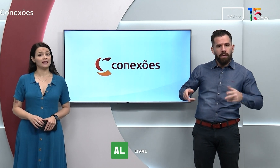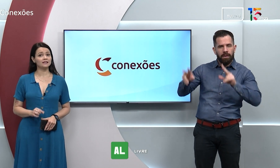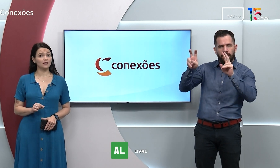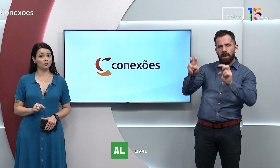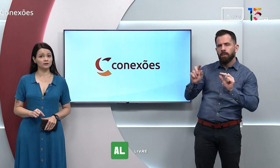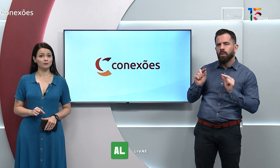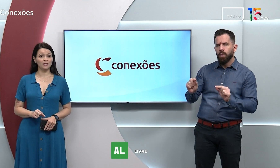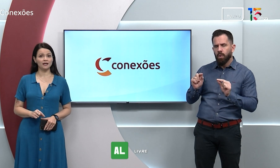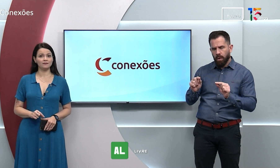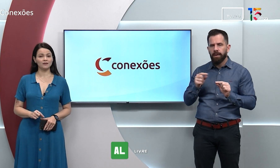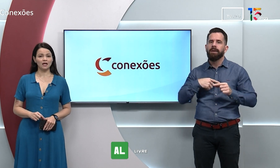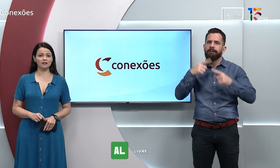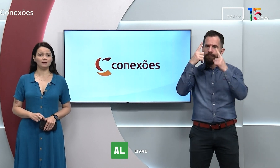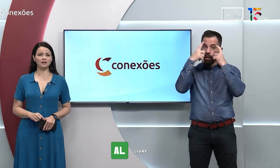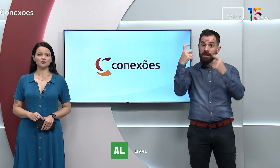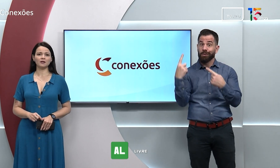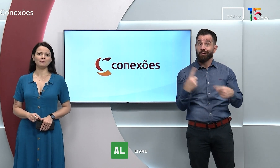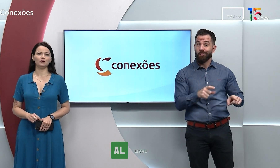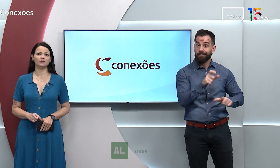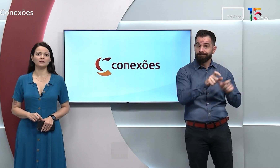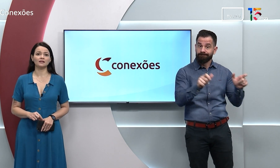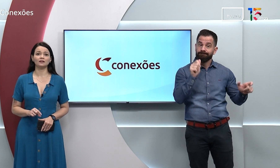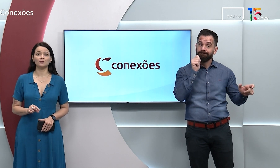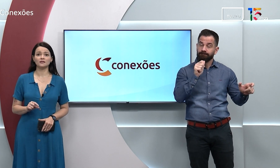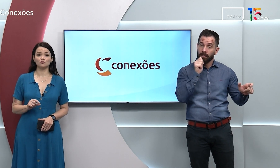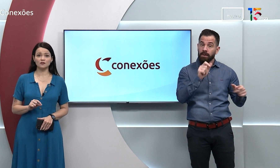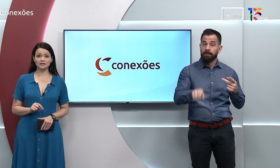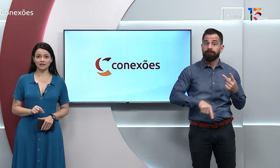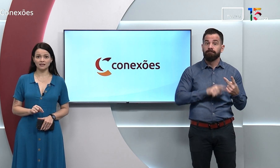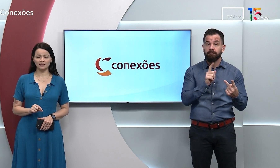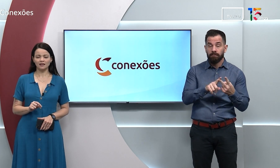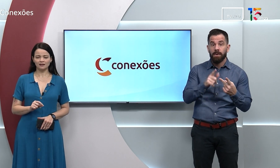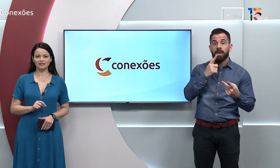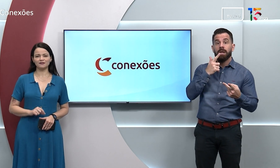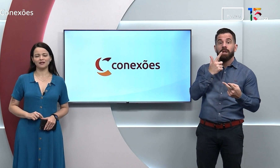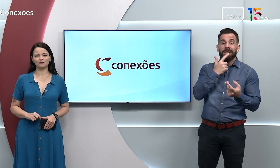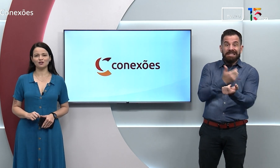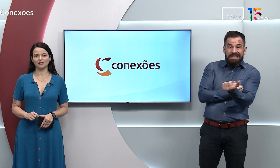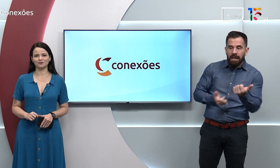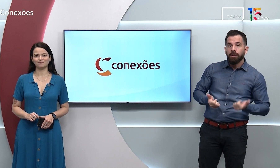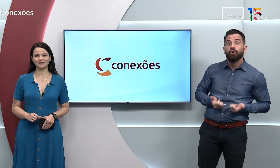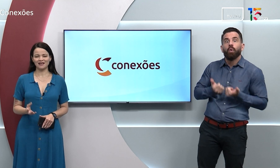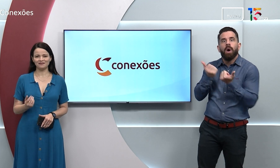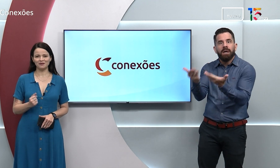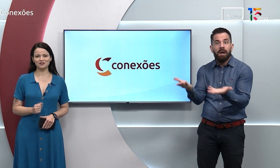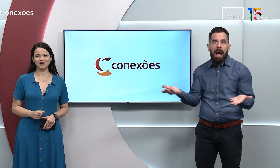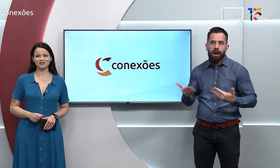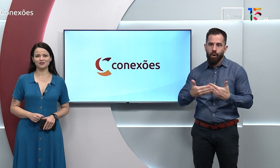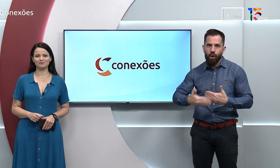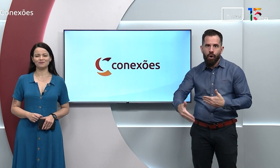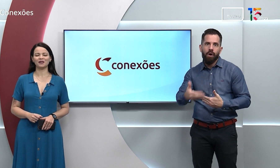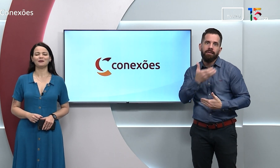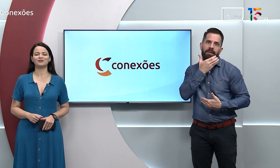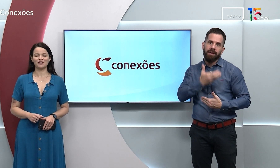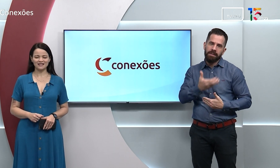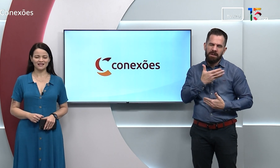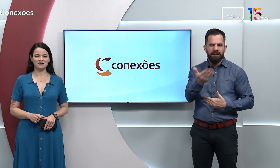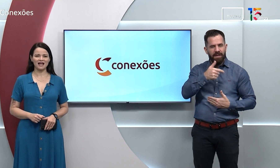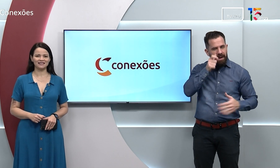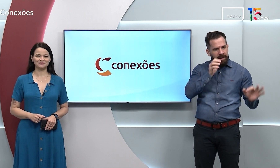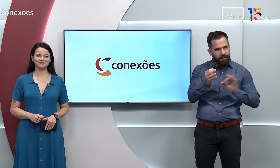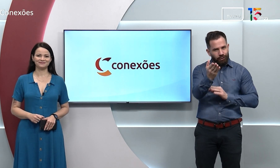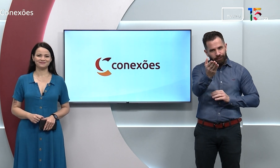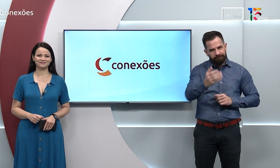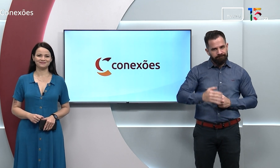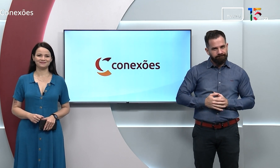sobre a violência contra a mulher e também sobre a importância da doação de sangue nesse final de ano. Vem com a gente, o programa já está no